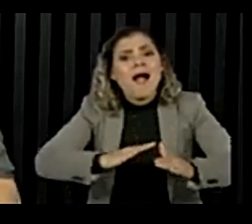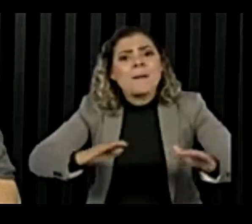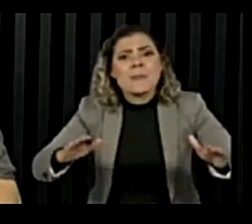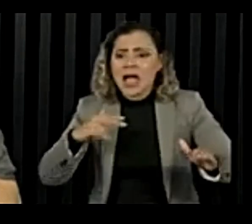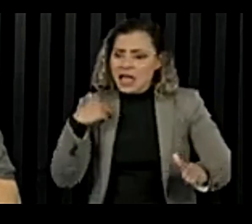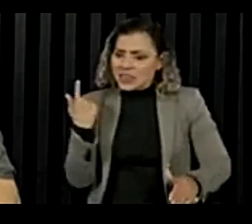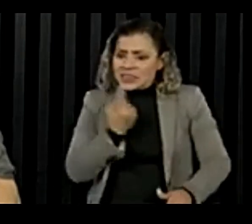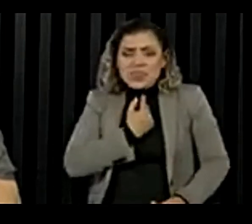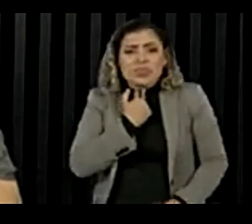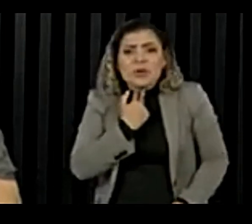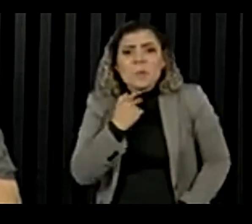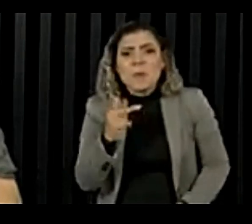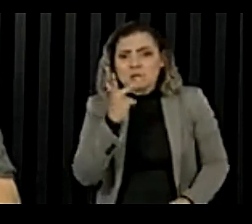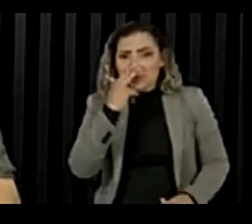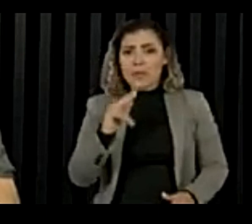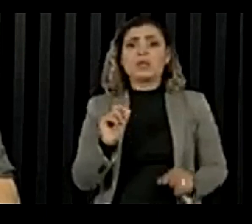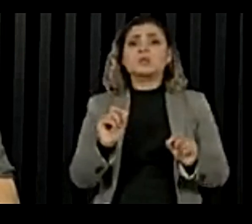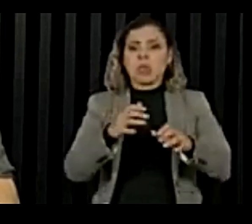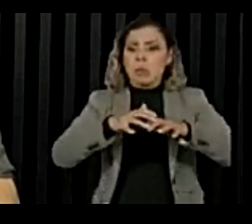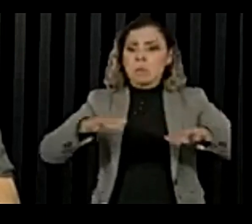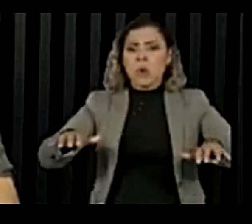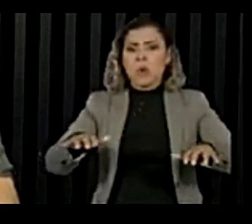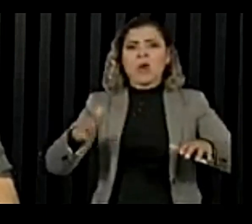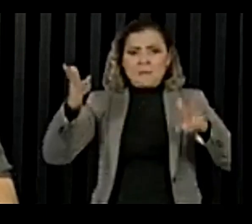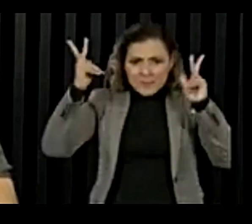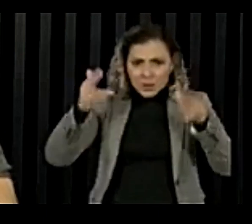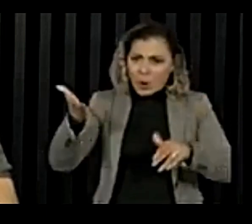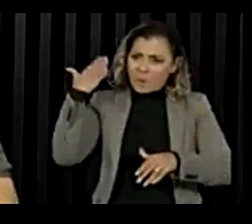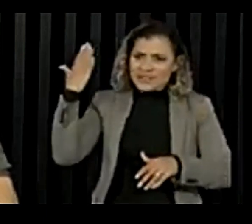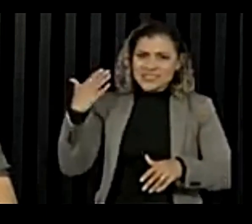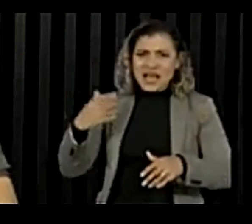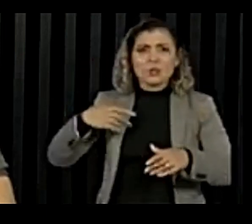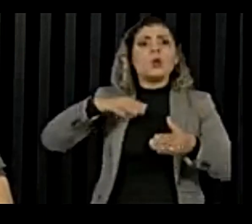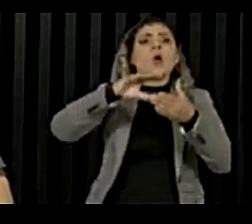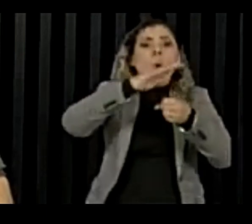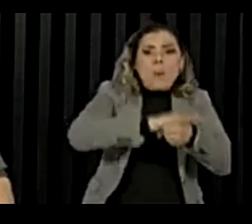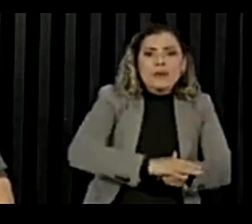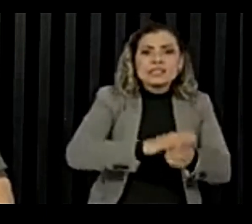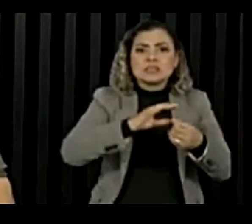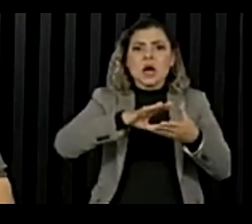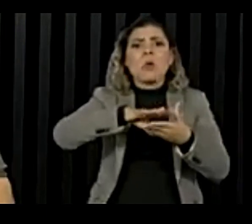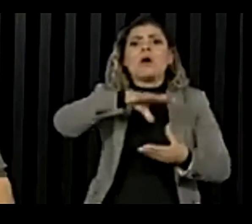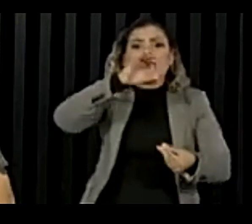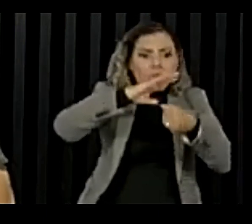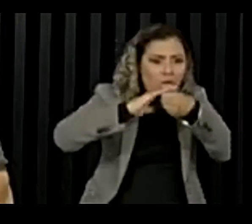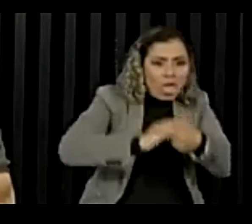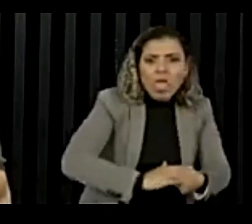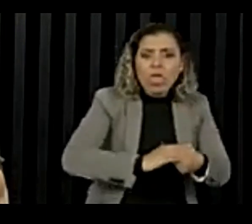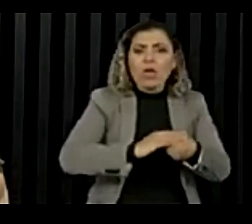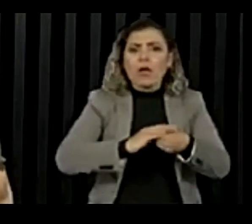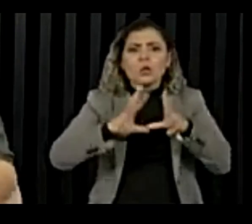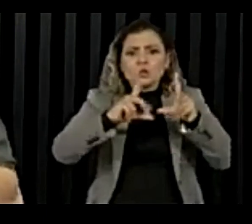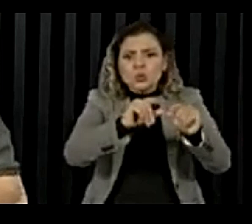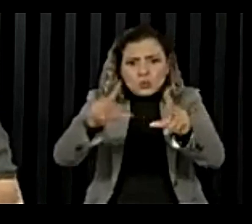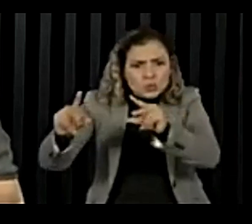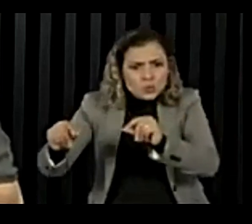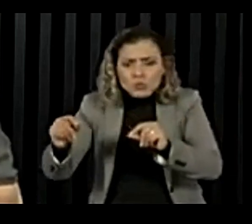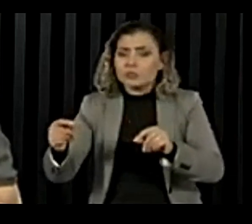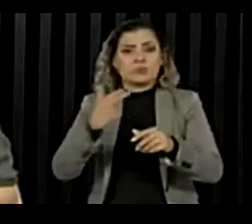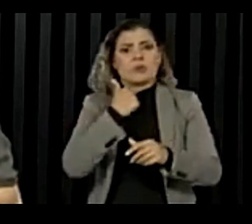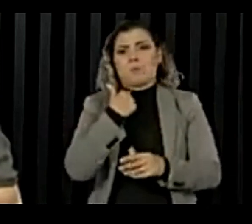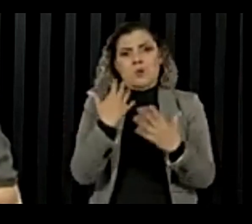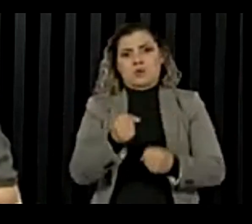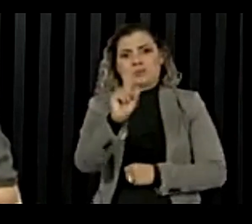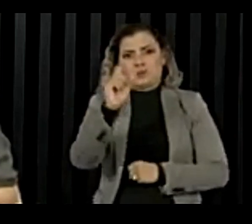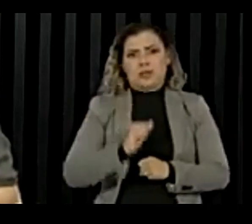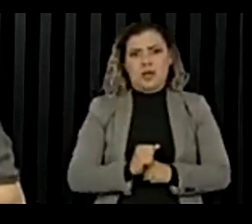não podemos dar voz e validar o obscurantismo, o negacionismo e o revisionismo histórico. Eu acho que uma grande lição que a gente